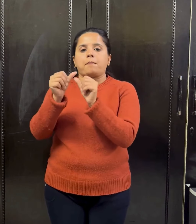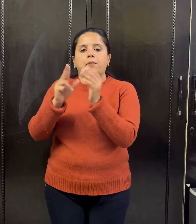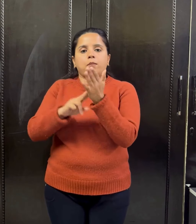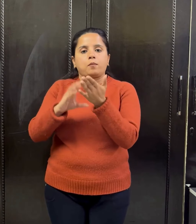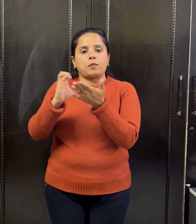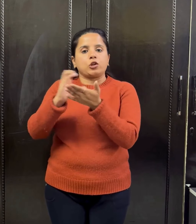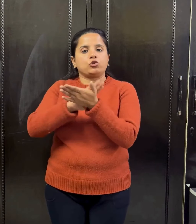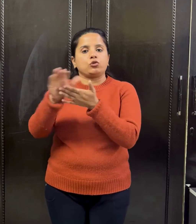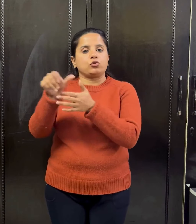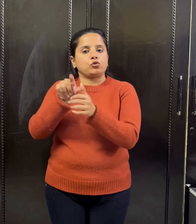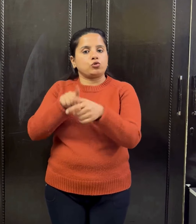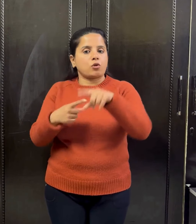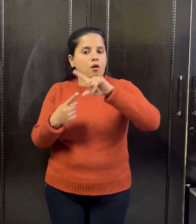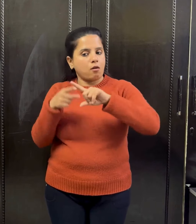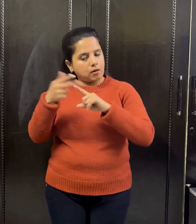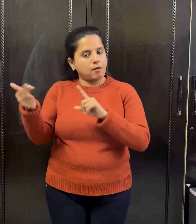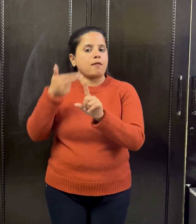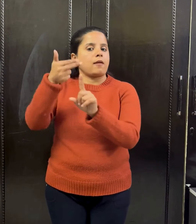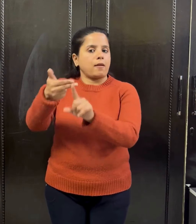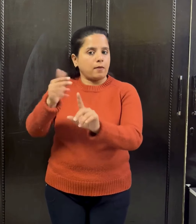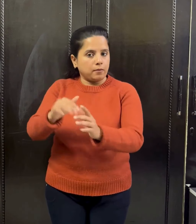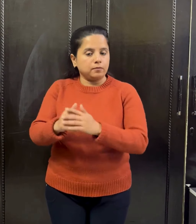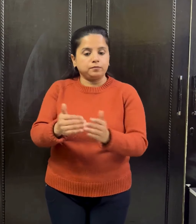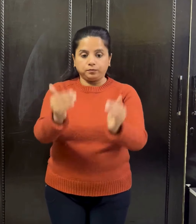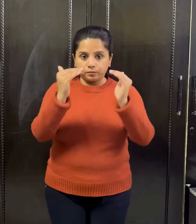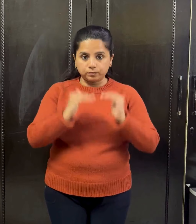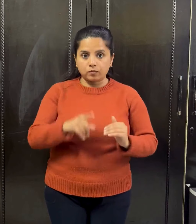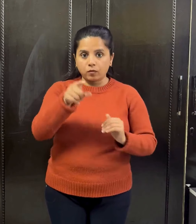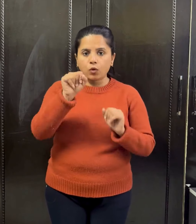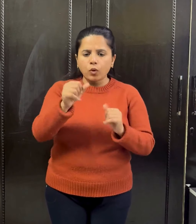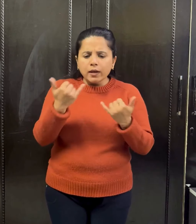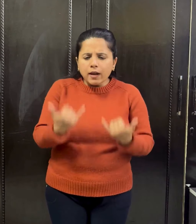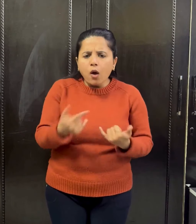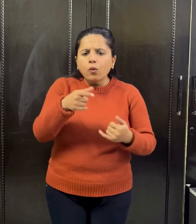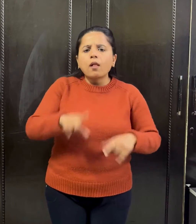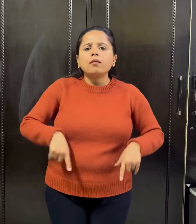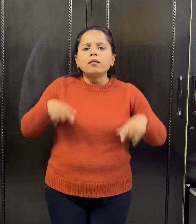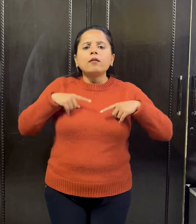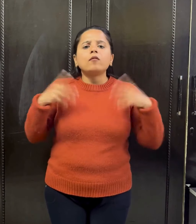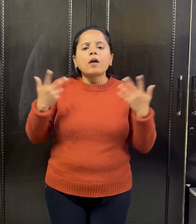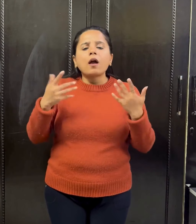अगले प्रश्न में आप अपना करंट एड्रेस मेंशन करें। फिर